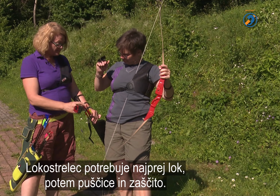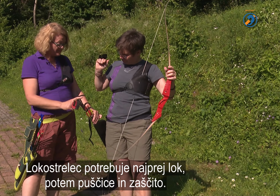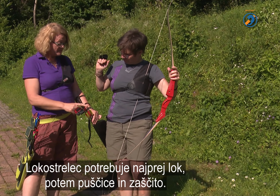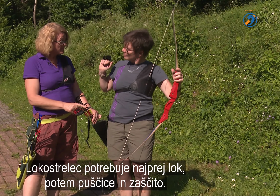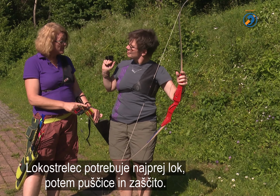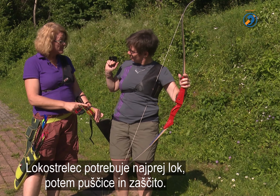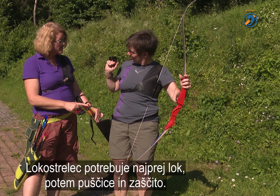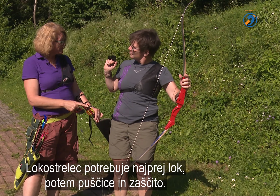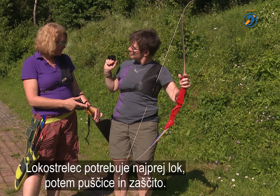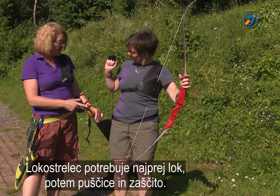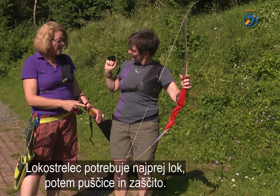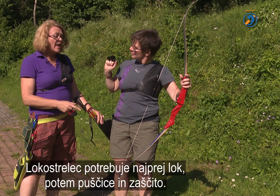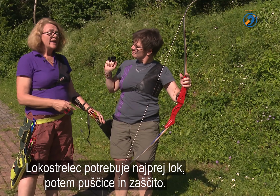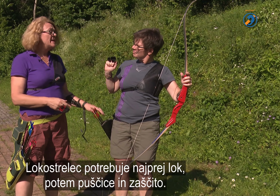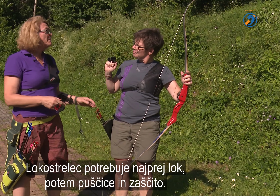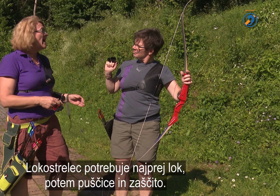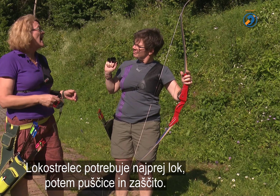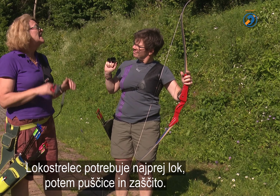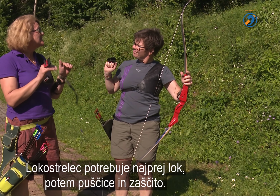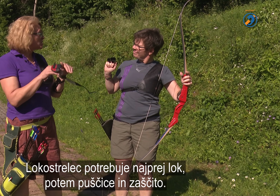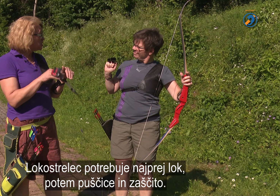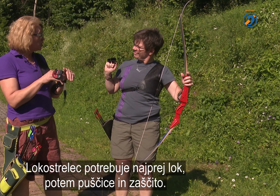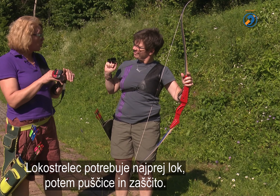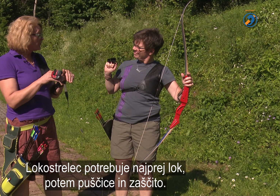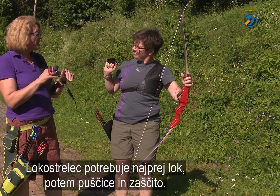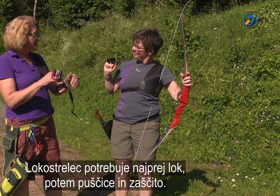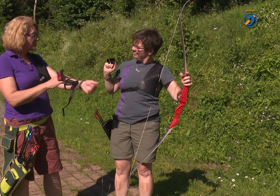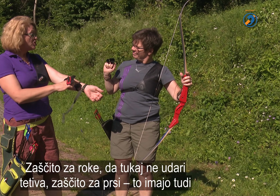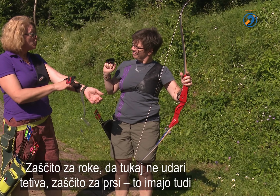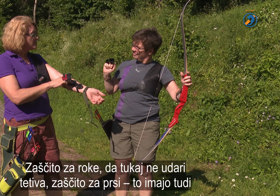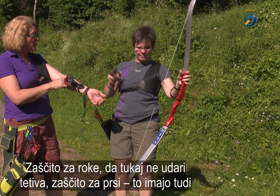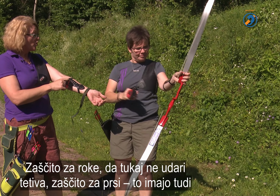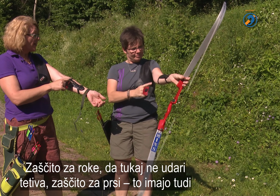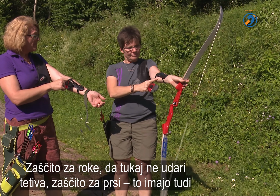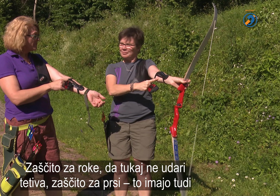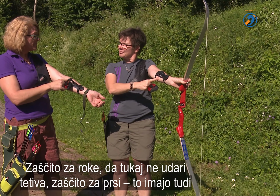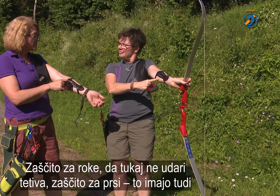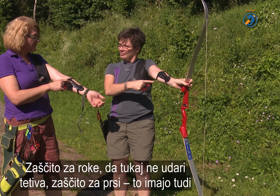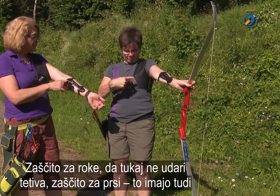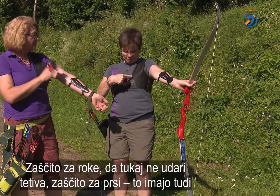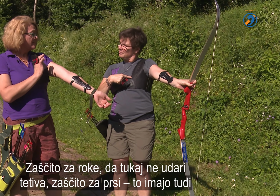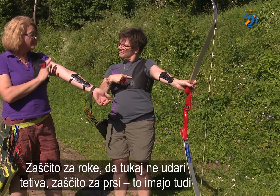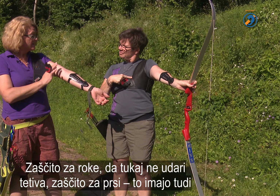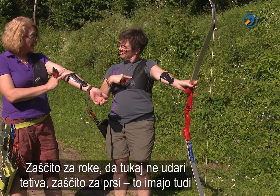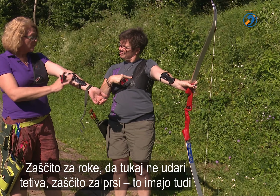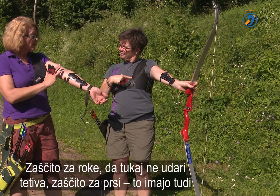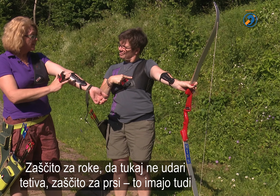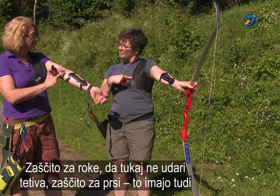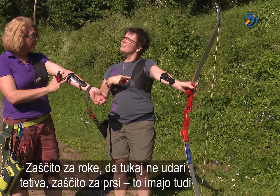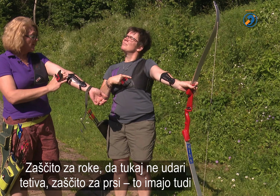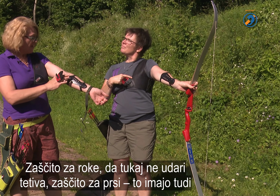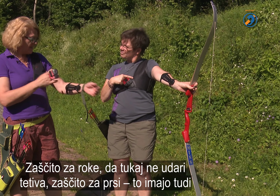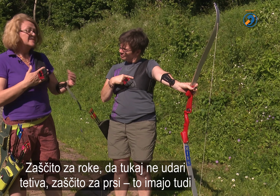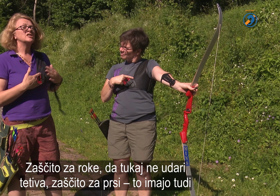puščice, ne? In pa zaščito. Zaščito za roke, da tle ne